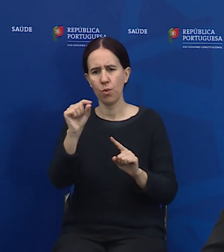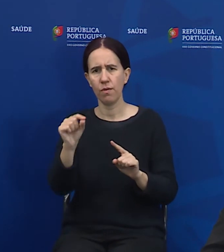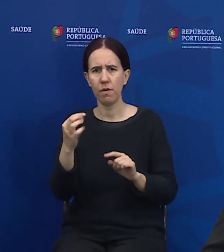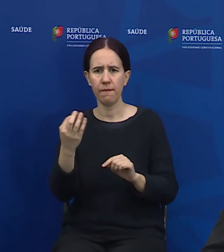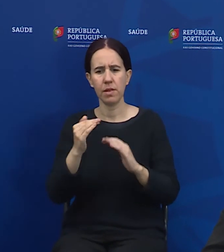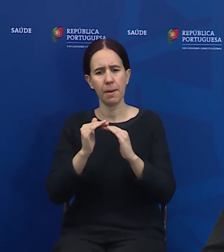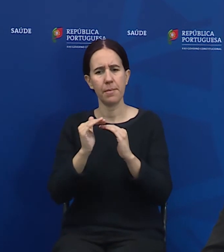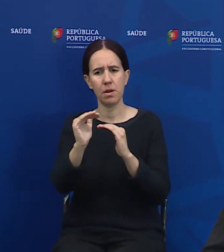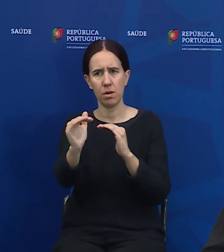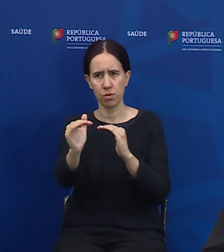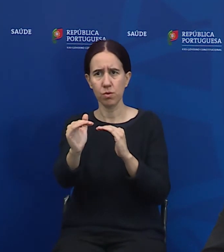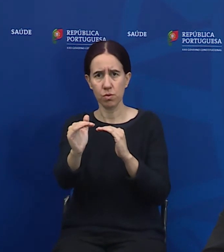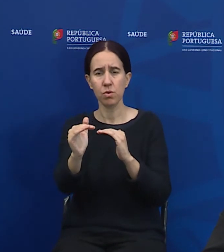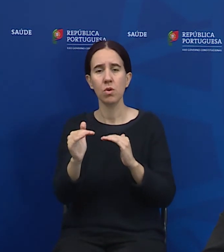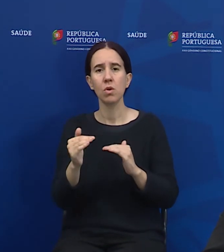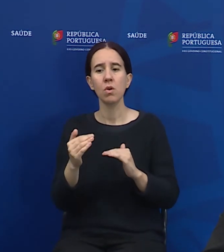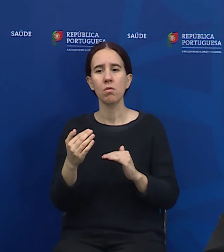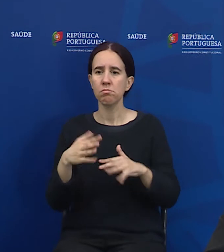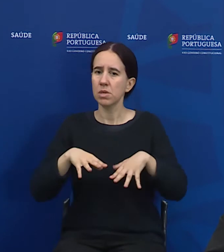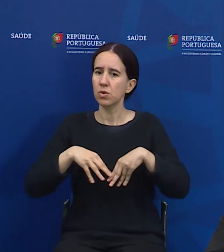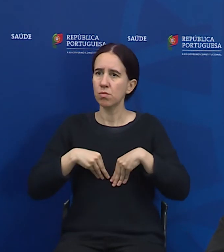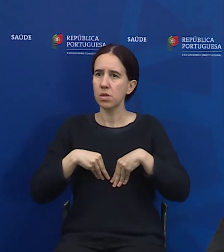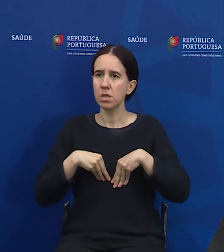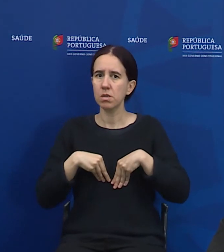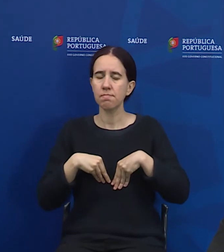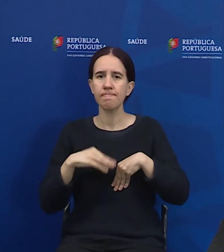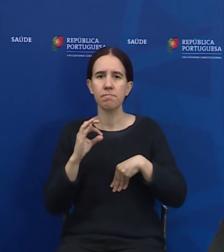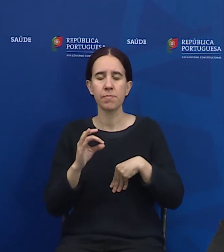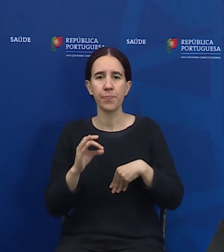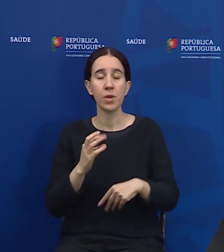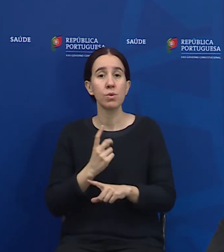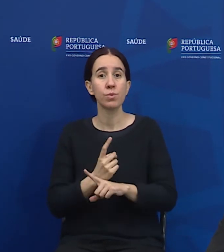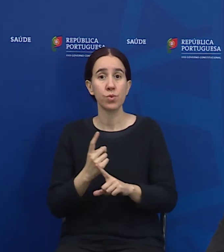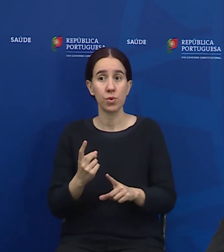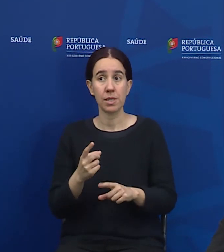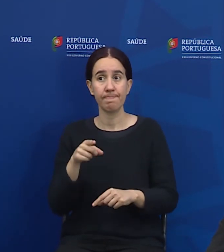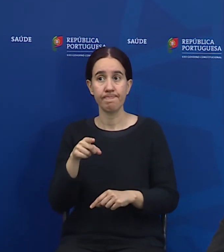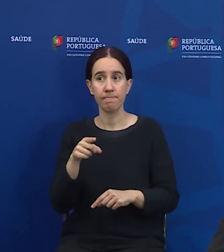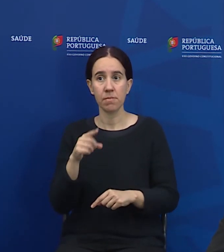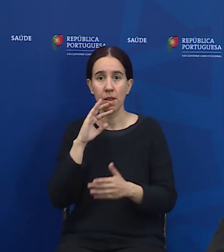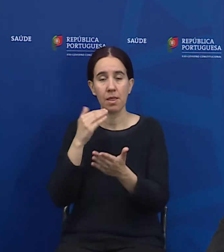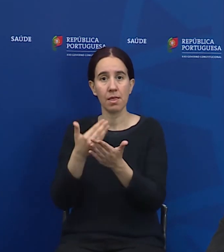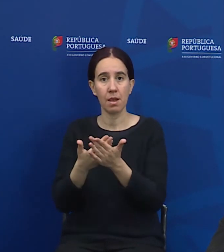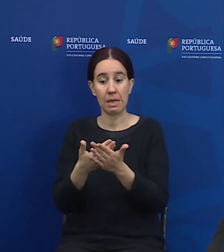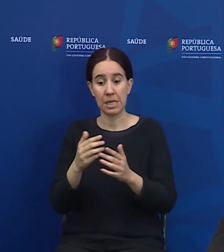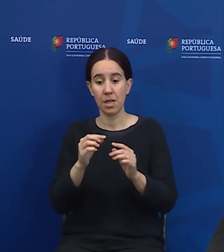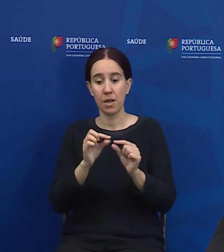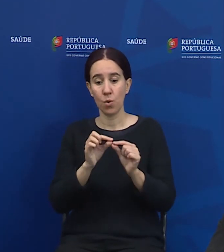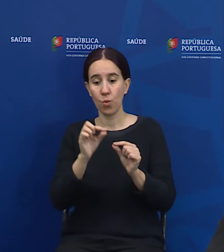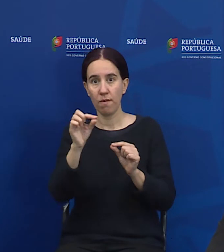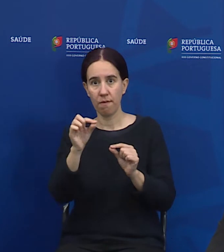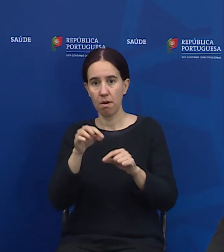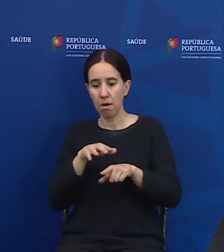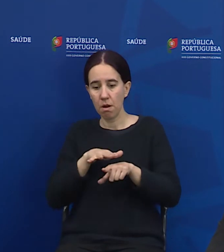facto em planalto a súmula fundamentalmente porque essa é uma consequência esta curva